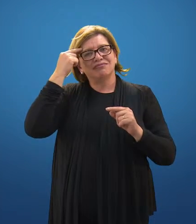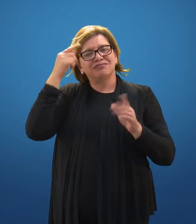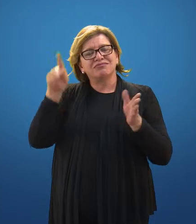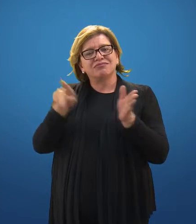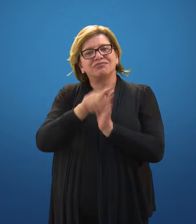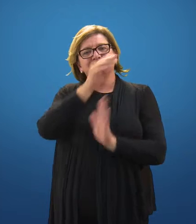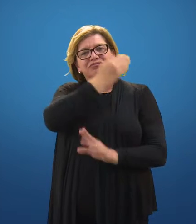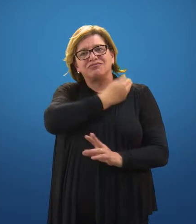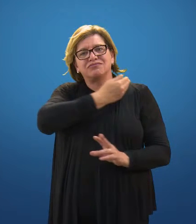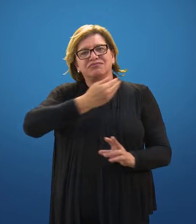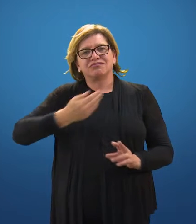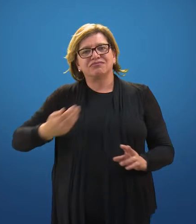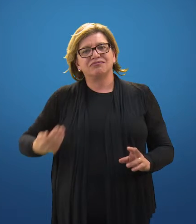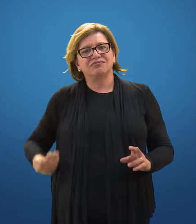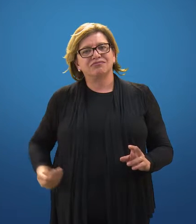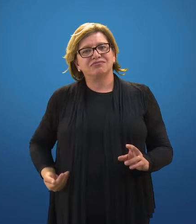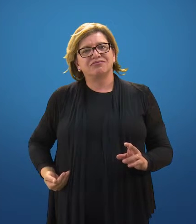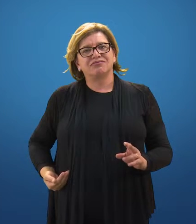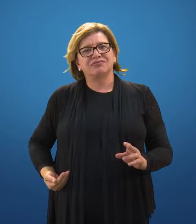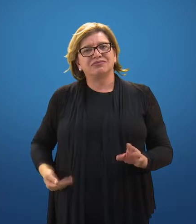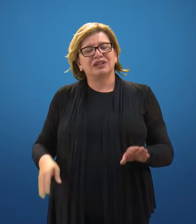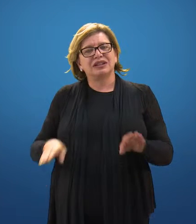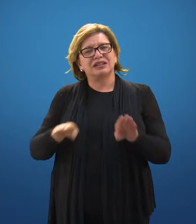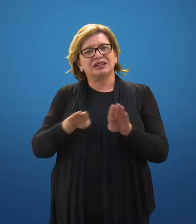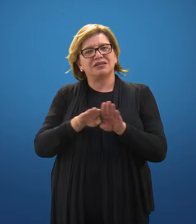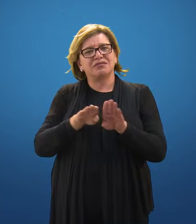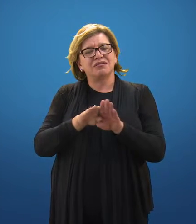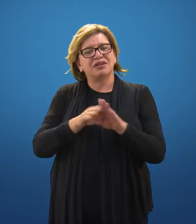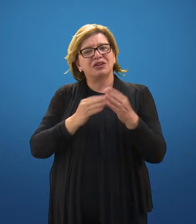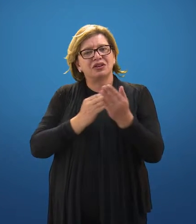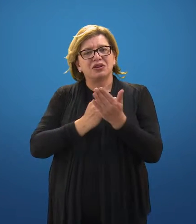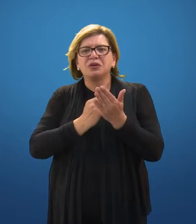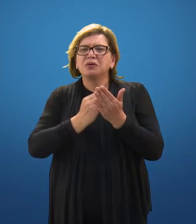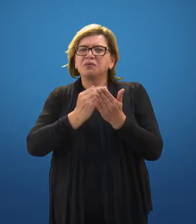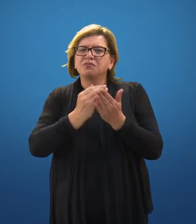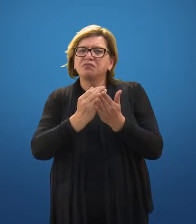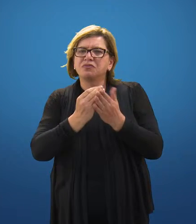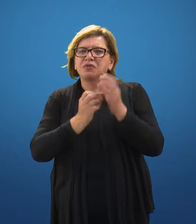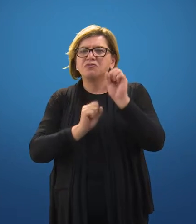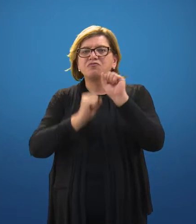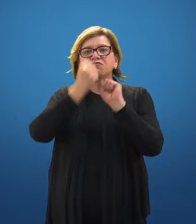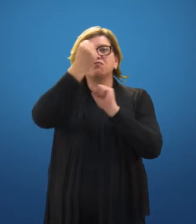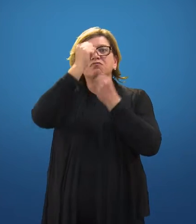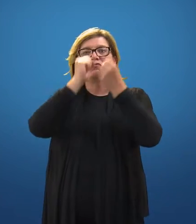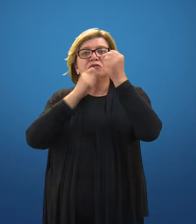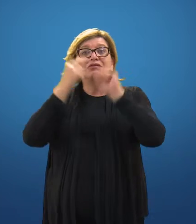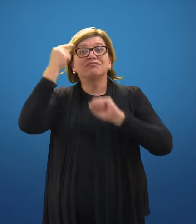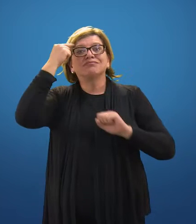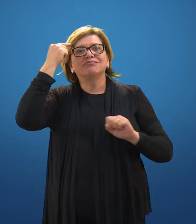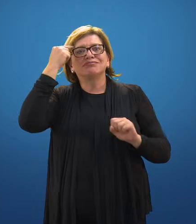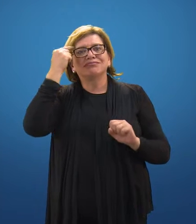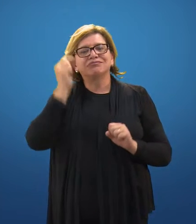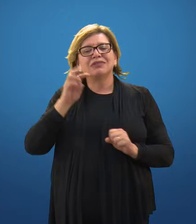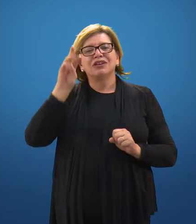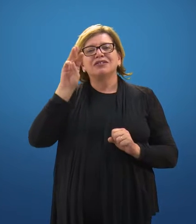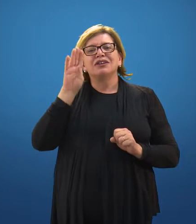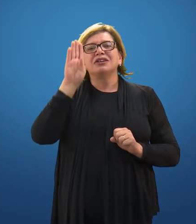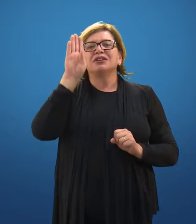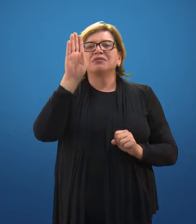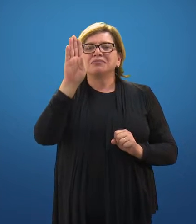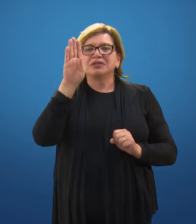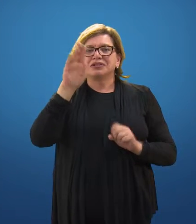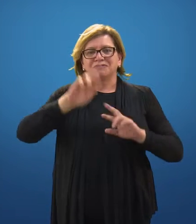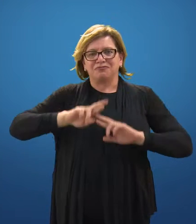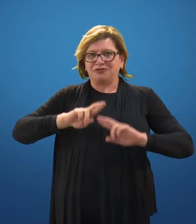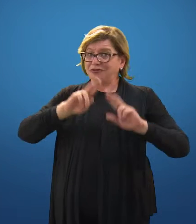Estado. E o sistema de produção, como que ele se racionalizou? O Weber, ele, diferente